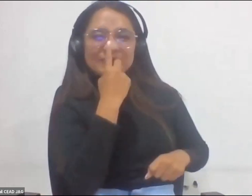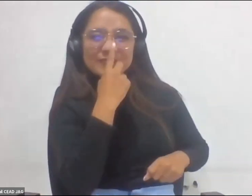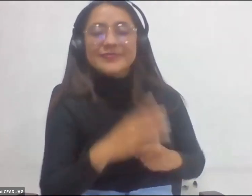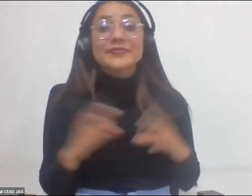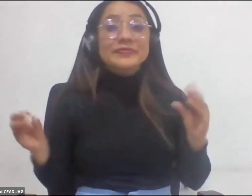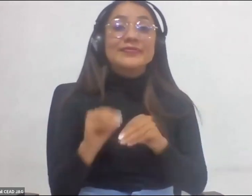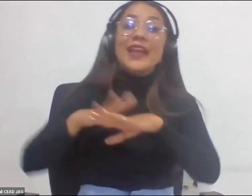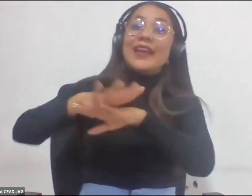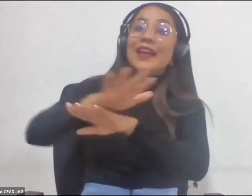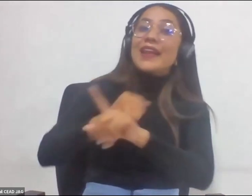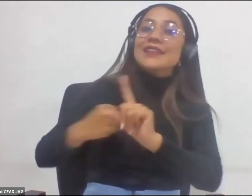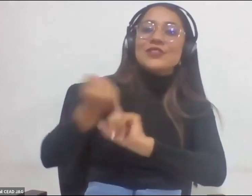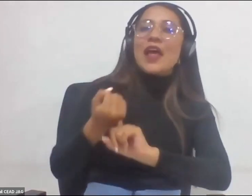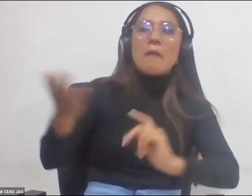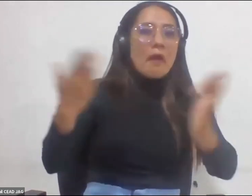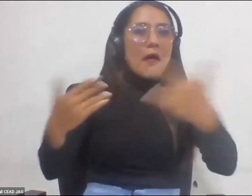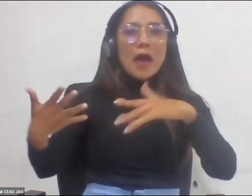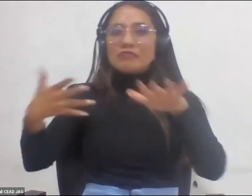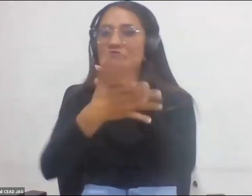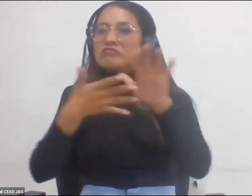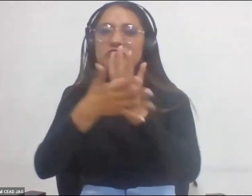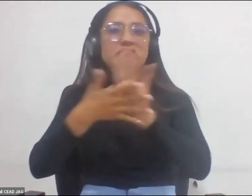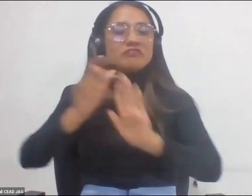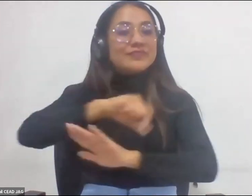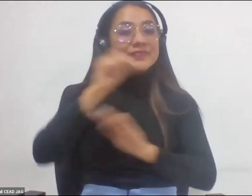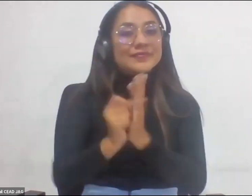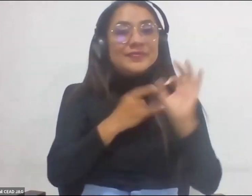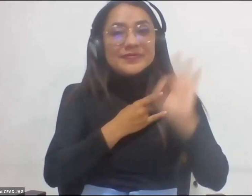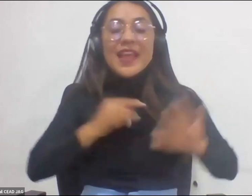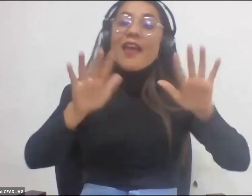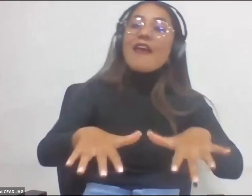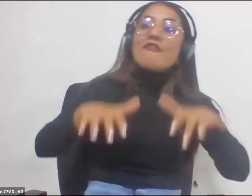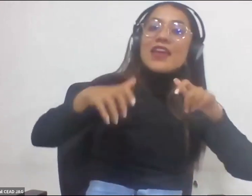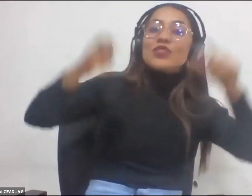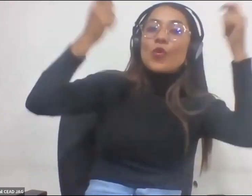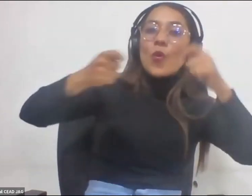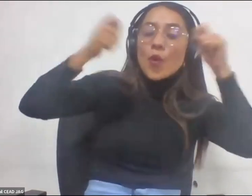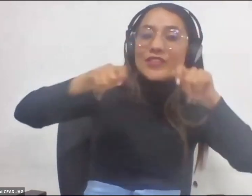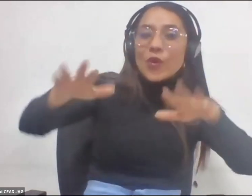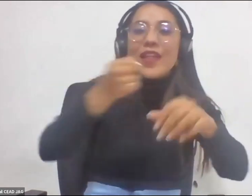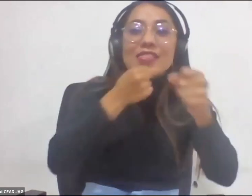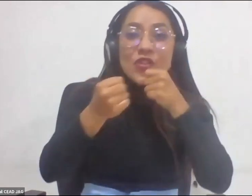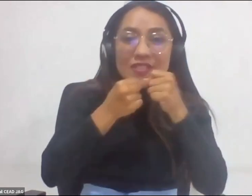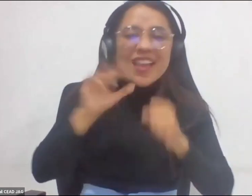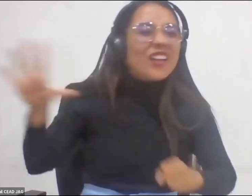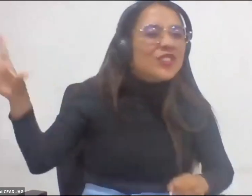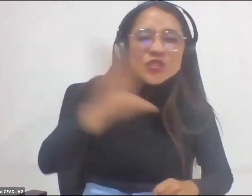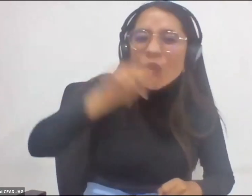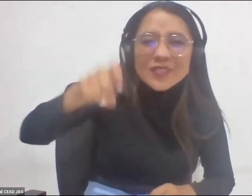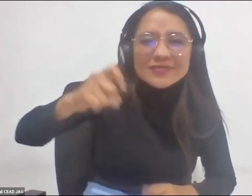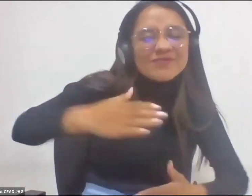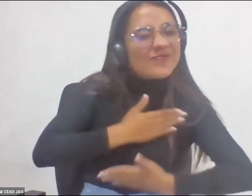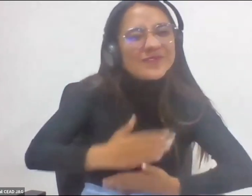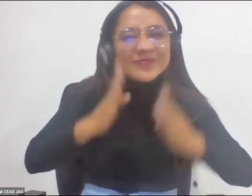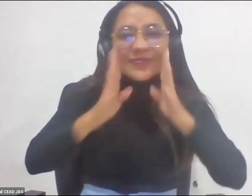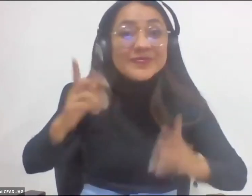sociales podrán acceder a toda esta información de la unad eventos convocatorias noticias y todo lo que ustedes necesitan para estar actualizados